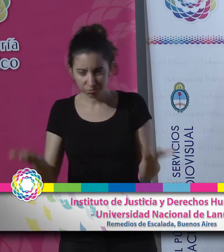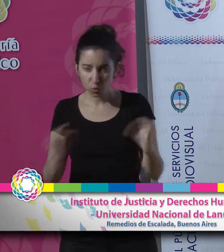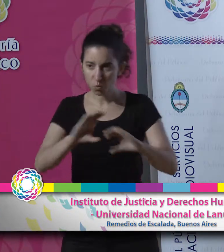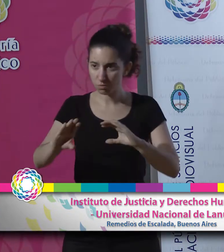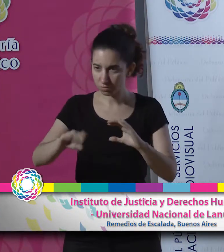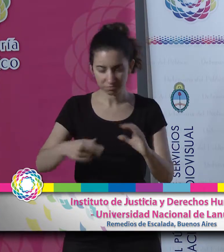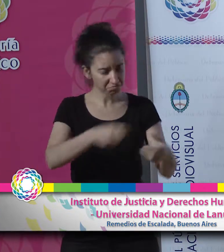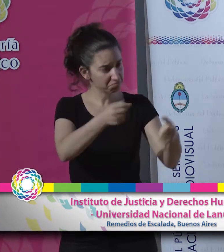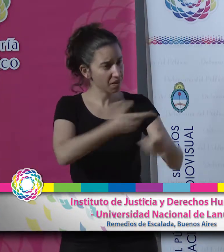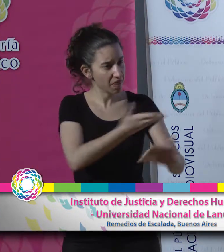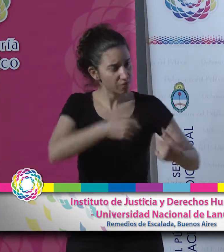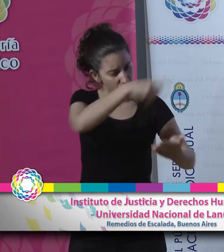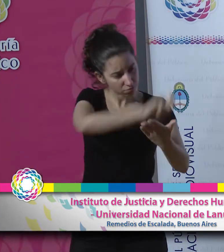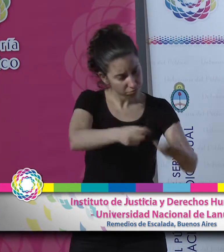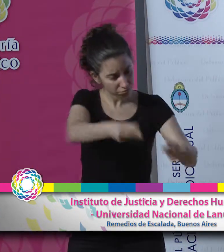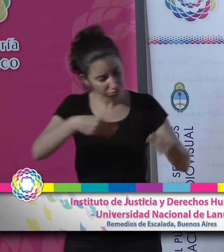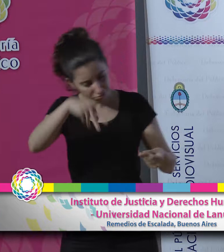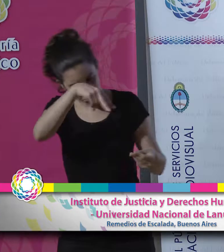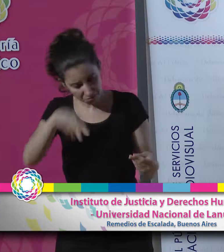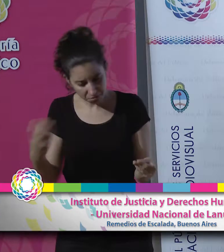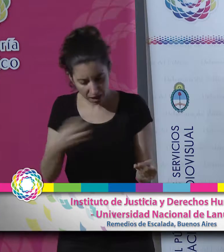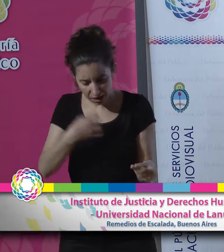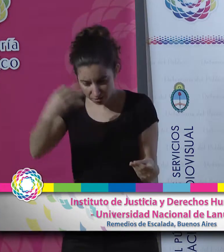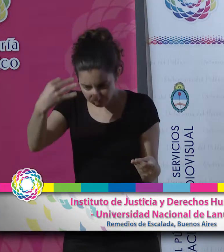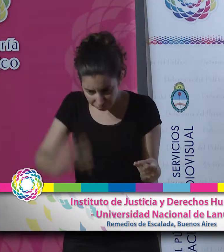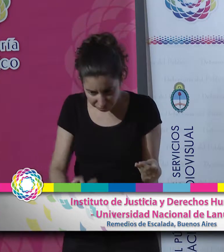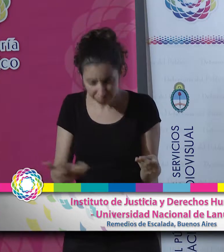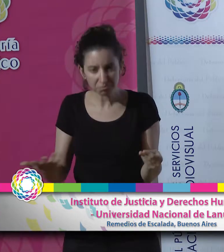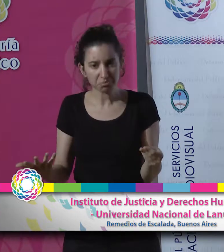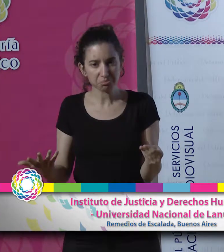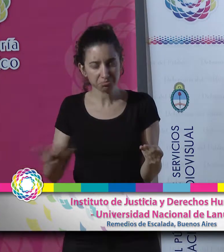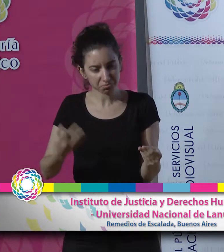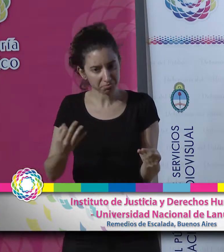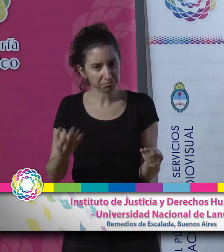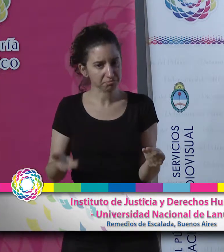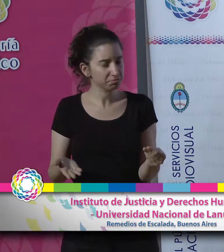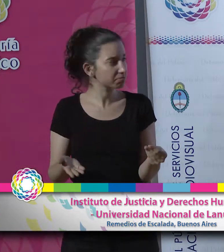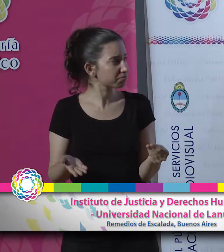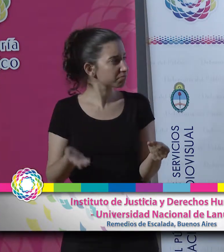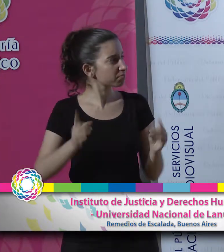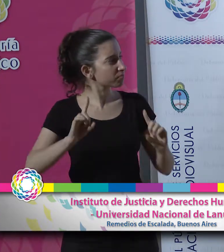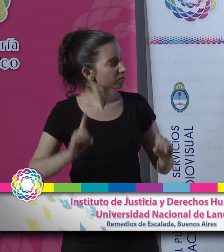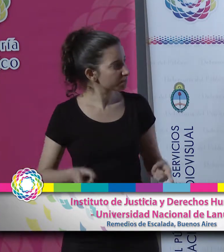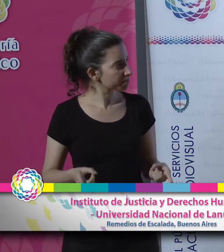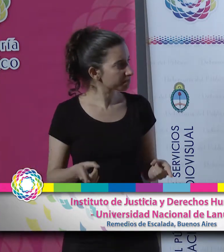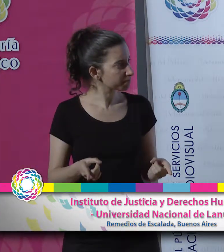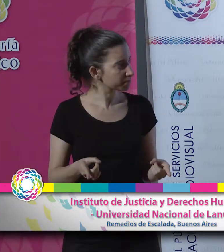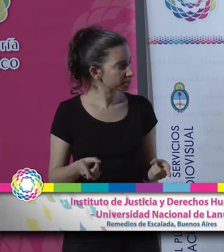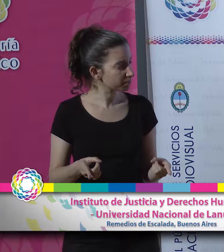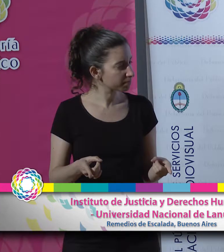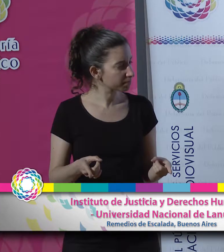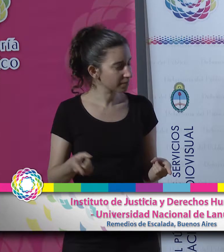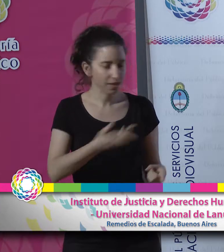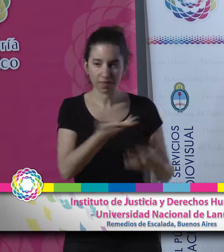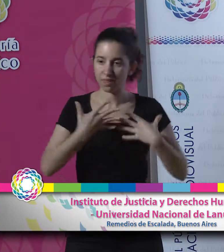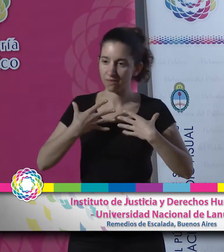que se puede hacer para nosotros son fundamentales en muchos casos para aclarar estas cosas y de hecho hay una intervención muy importante que ha tenido la